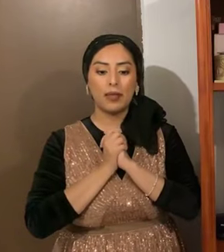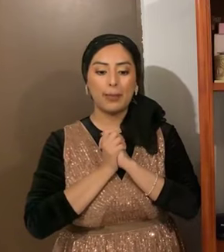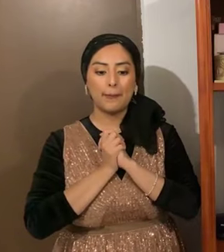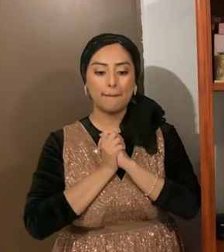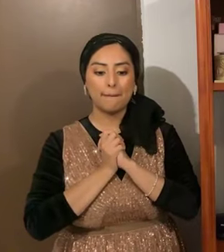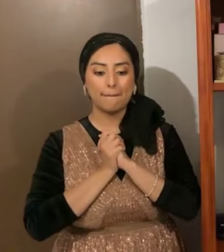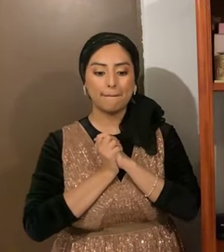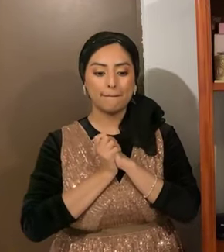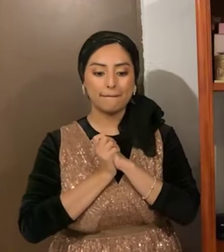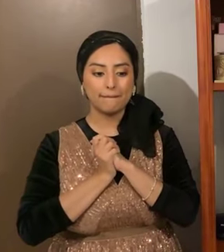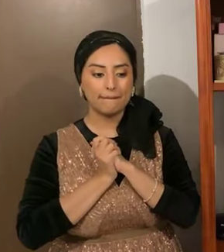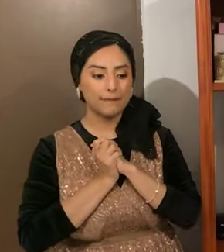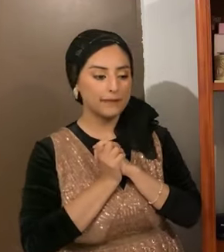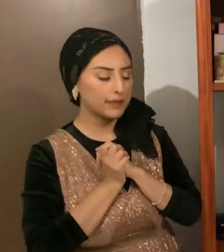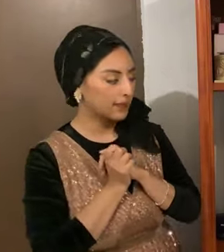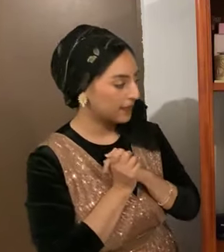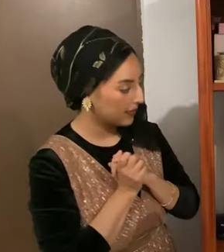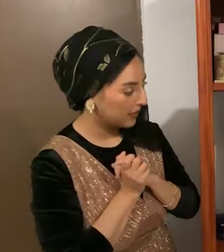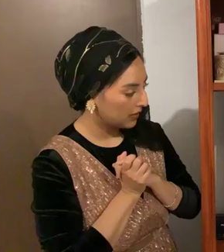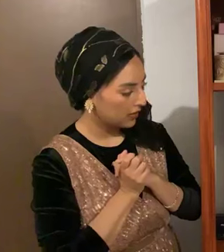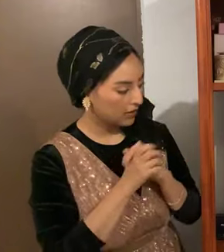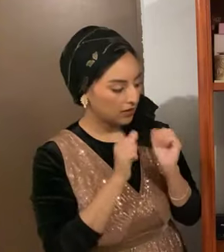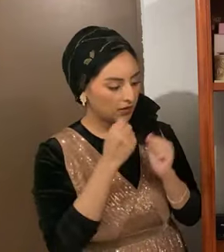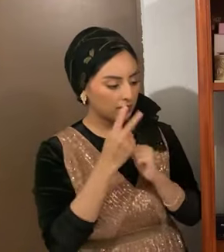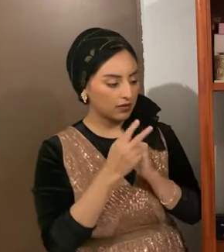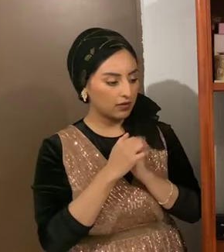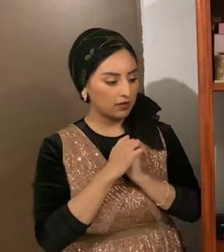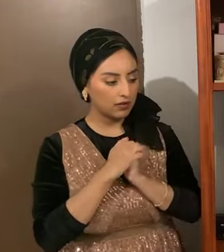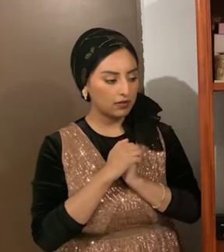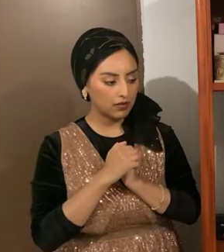De la posición del sol, vemos,